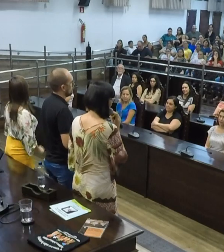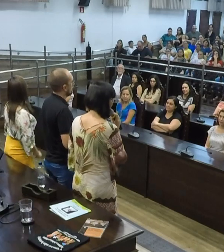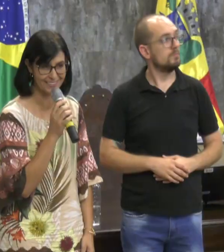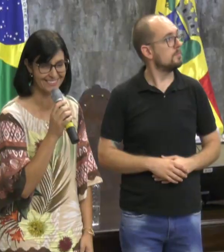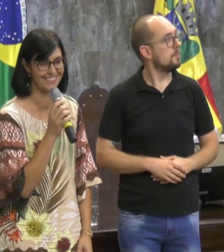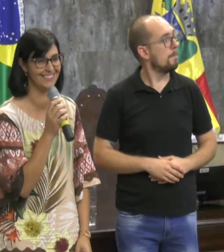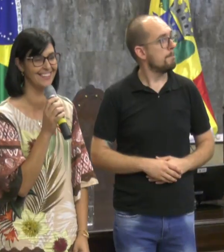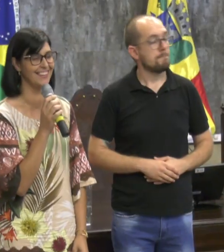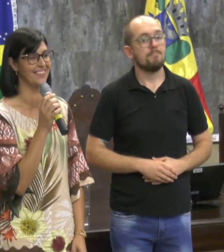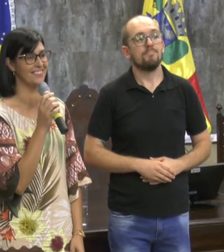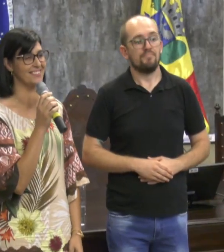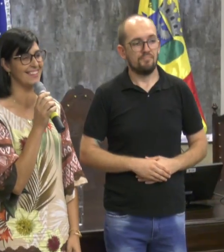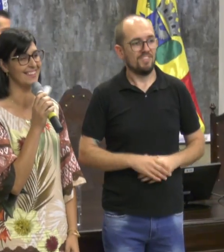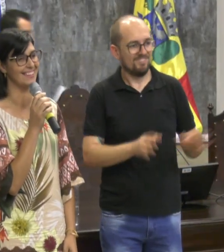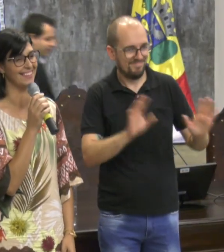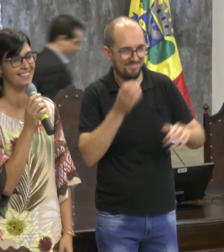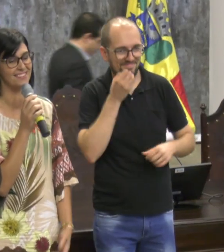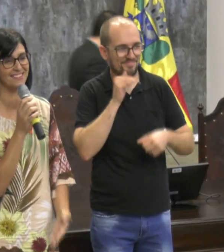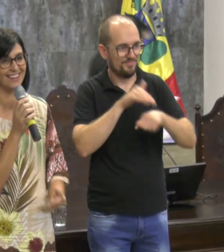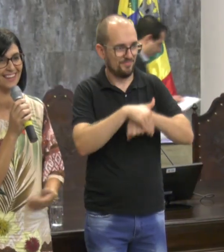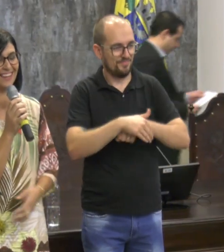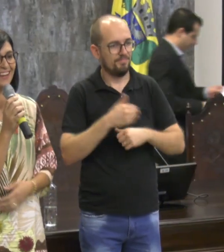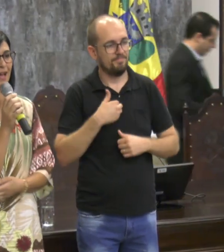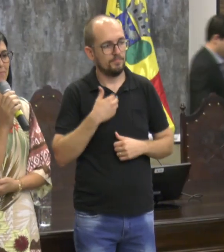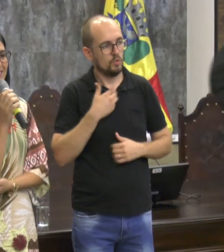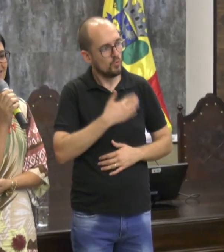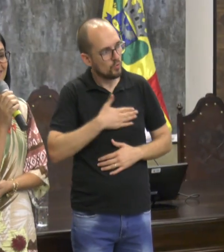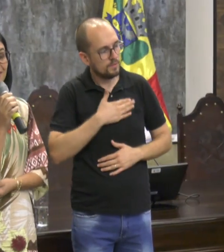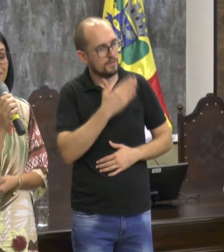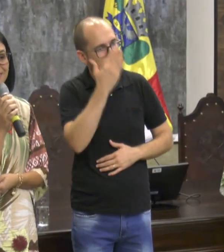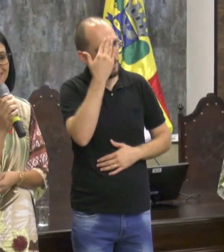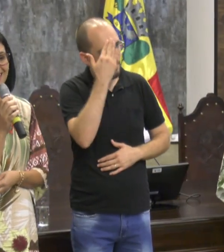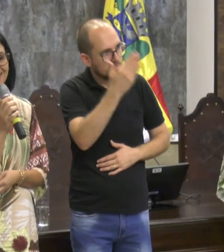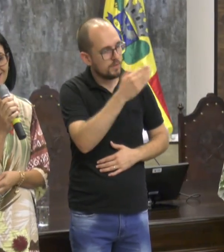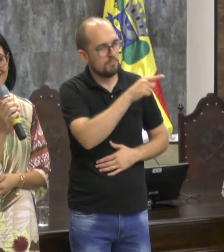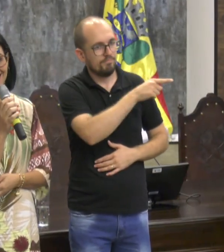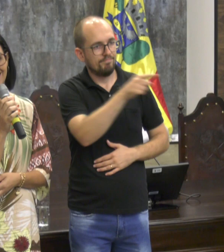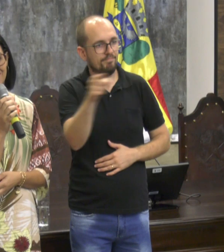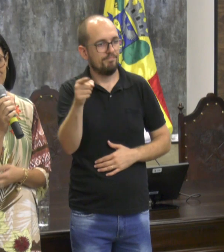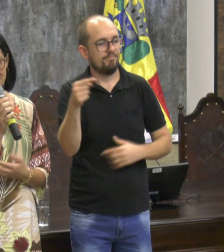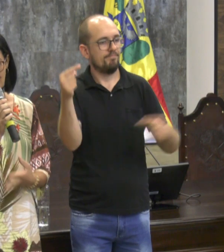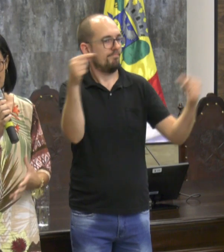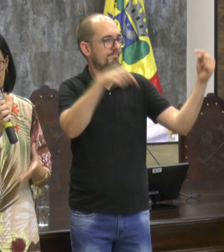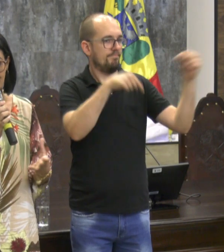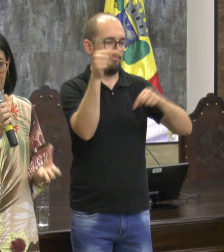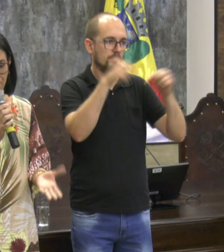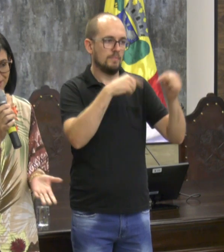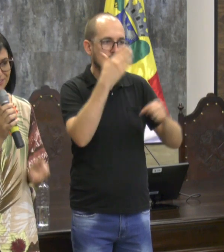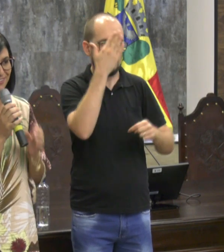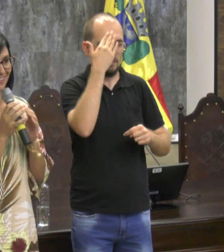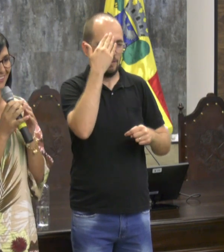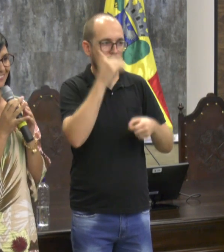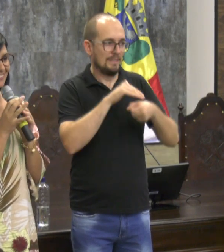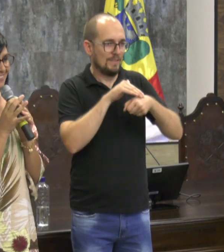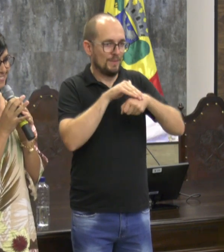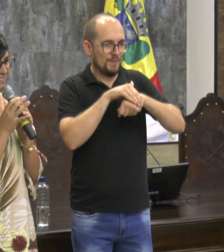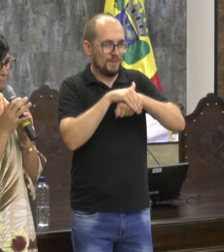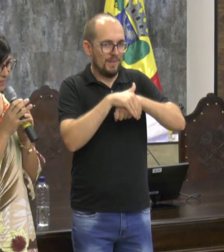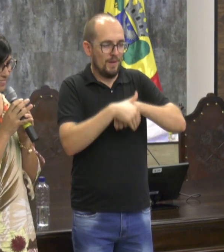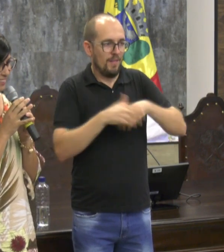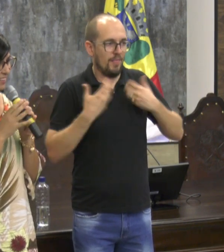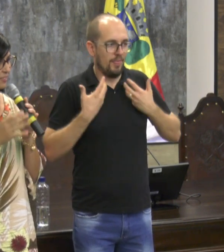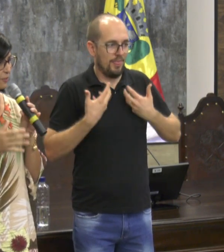Boa noite. Gostaria de agradecer a presença de vocês, que a gente sabe numa noite de dia